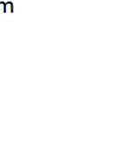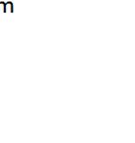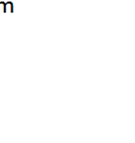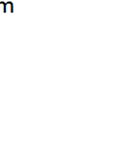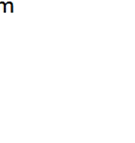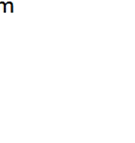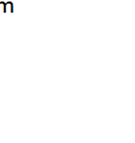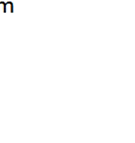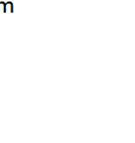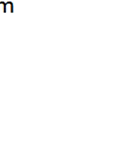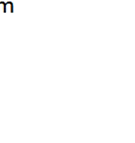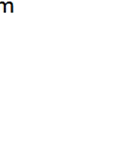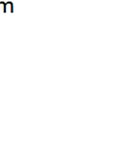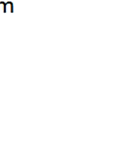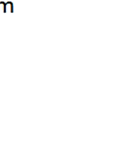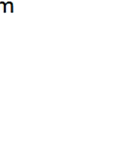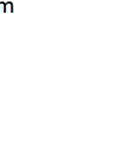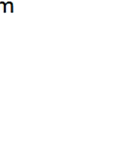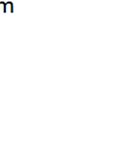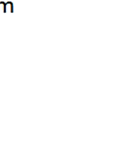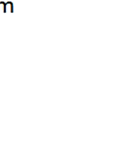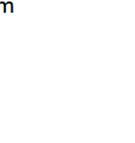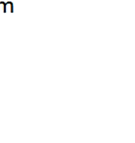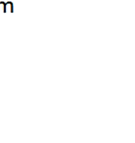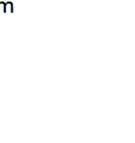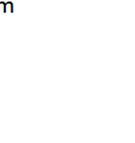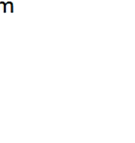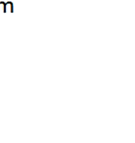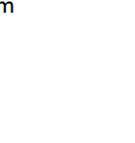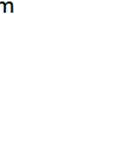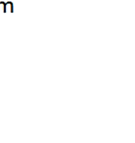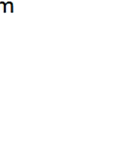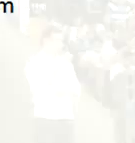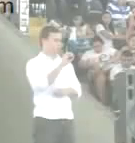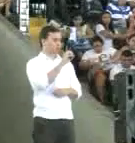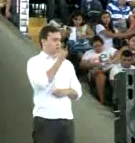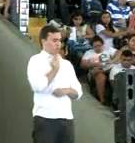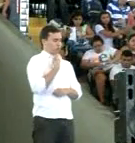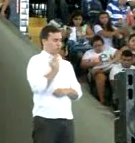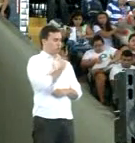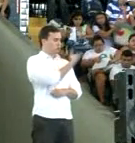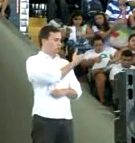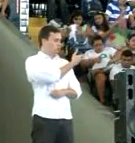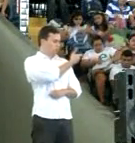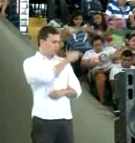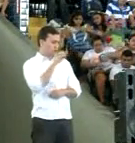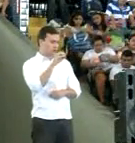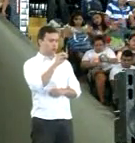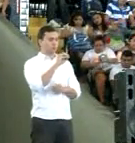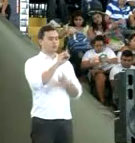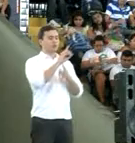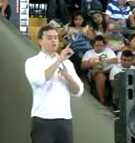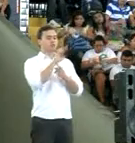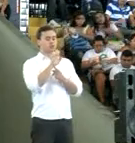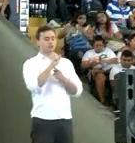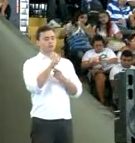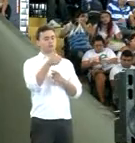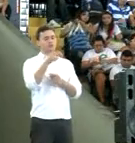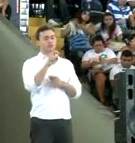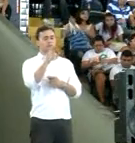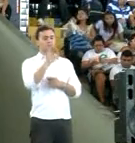200, vou estar dando um pouquinho aqui, pronto. 15% de 200. Pessoal, o DI, ele funciona